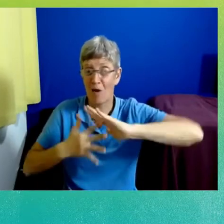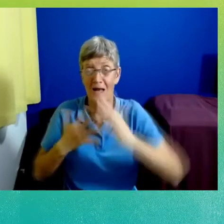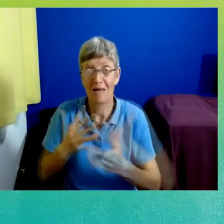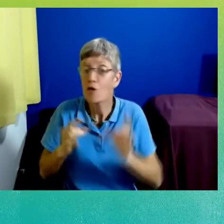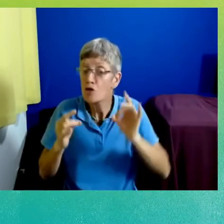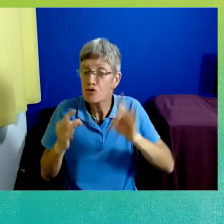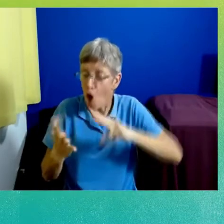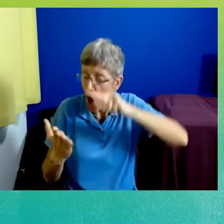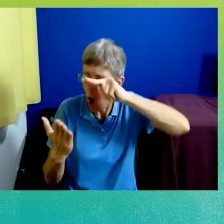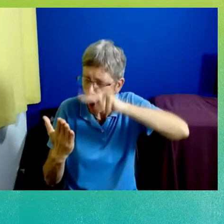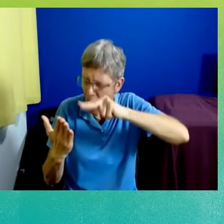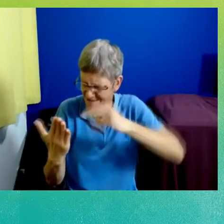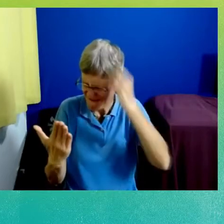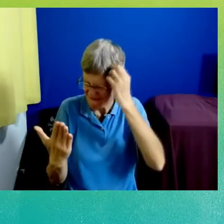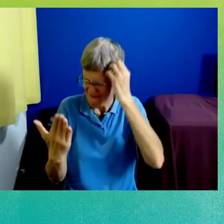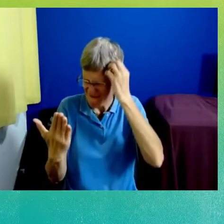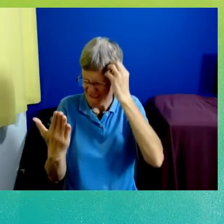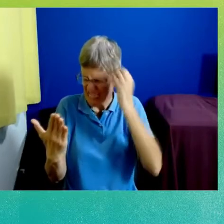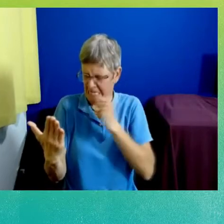como